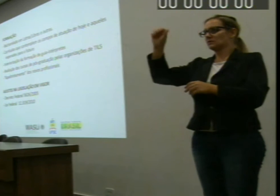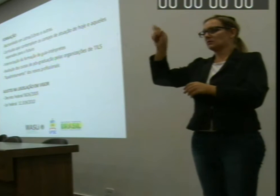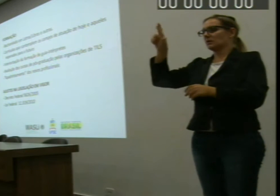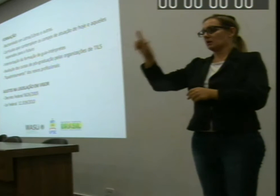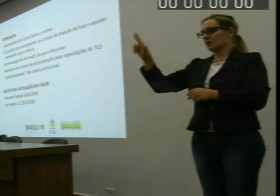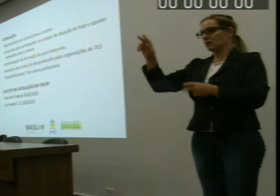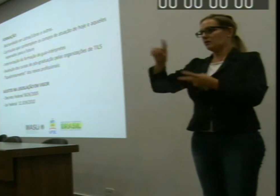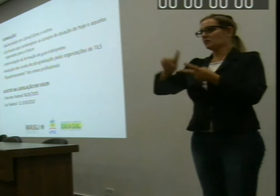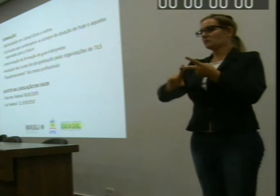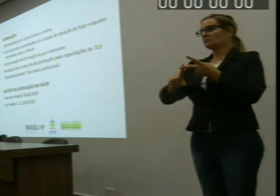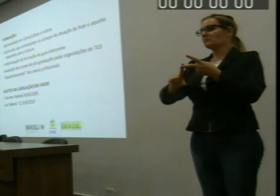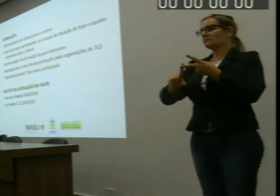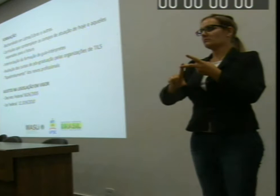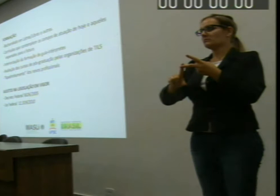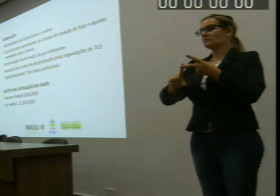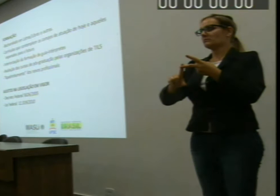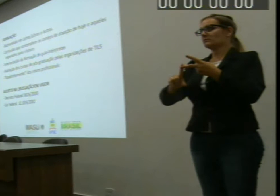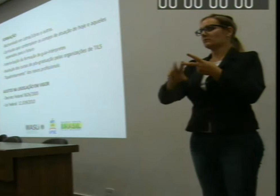foi